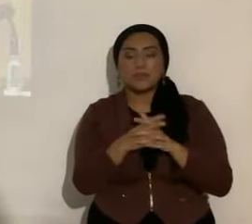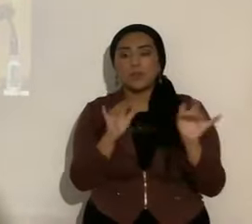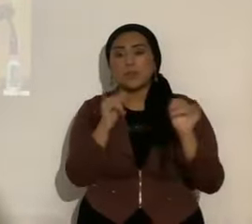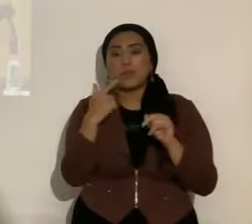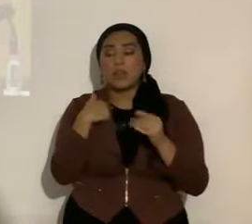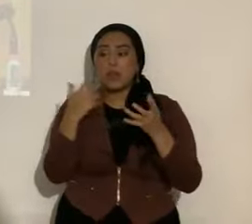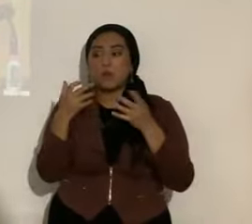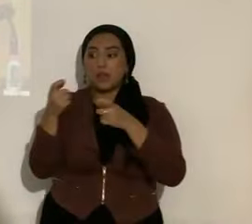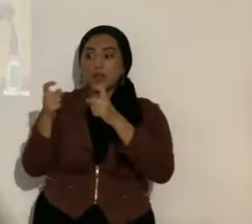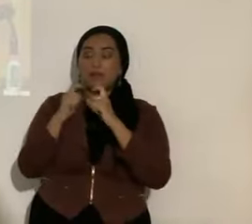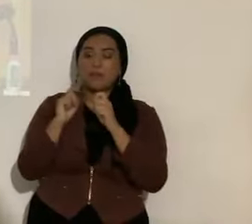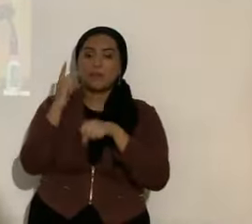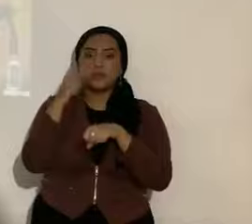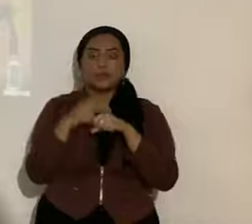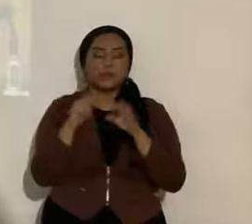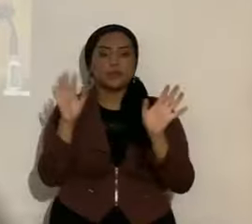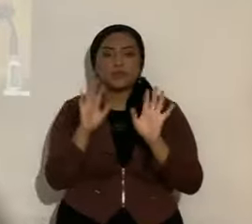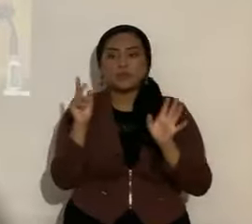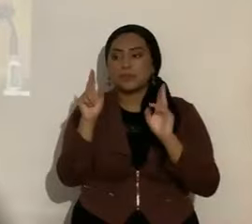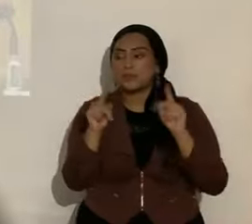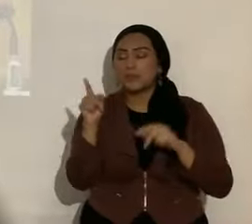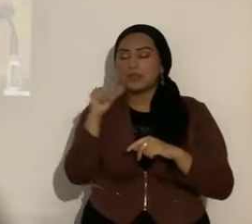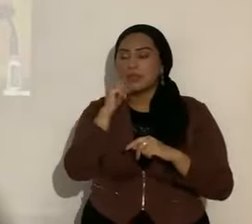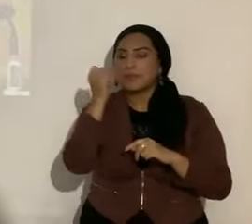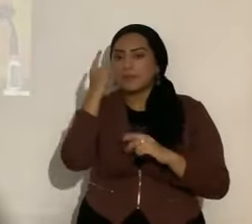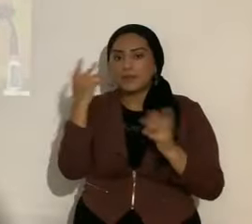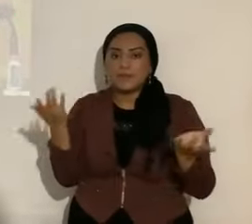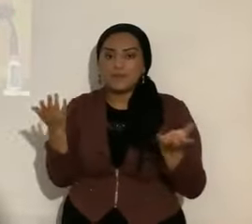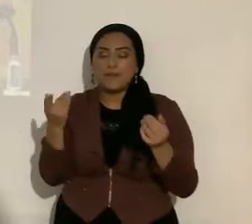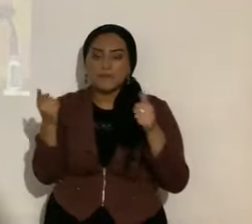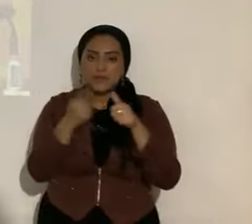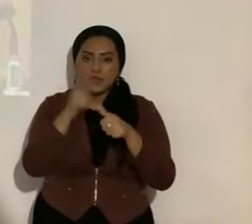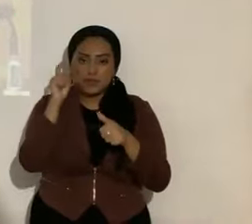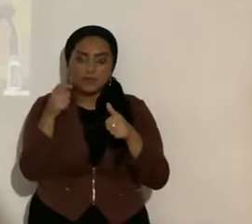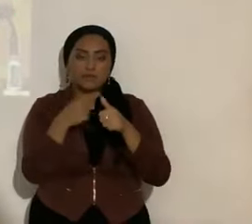quiero la doble porción. Es que no se tiene ni idea. Para empezar hay que ser